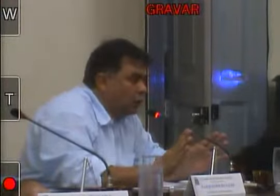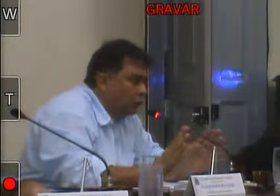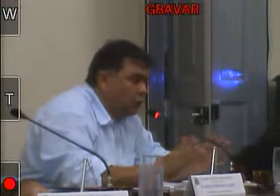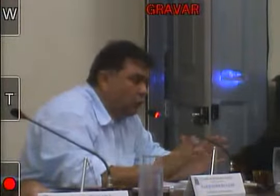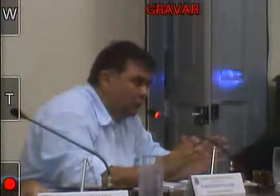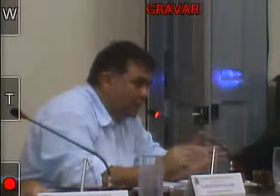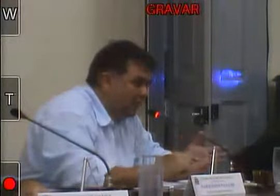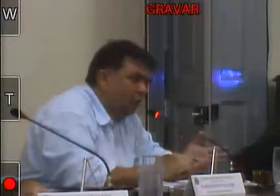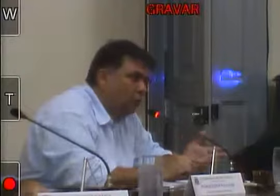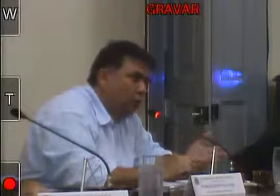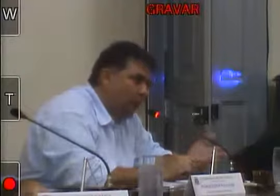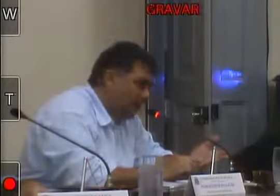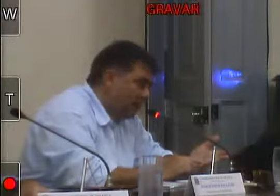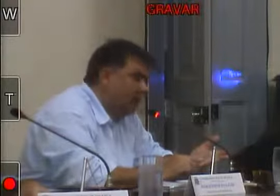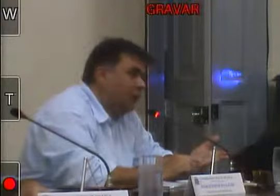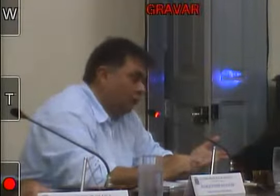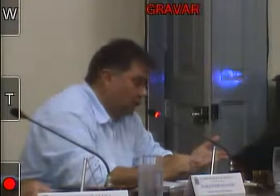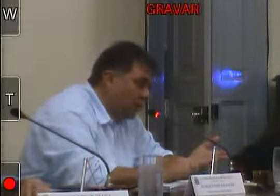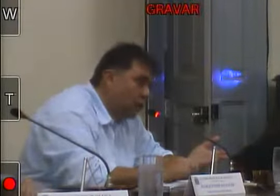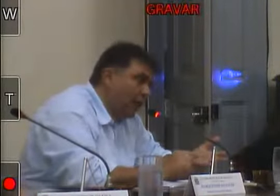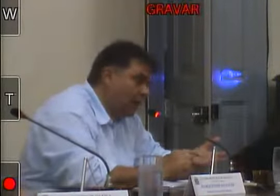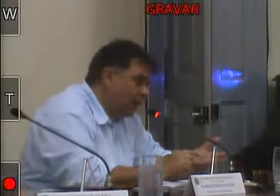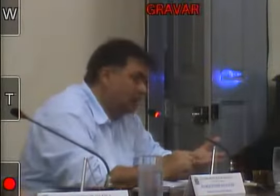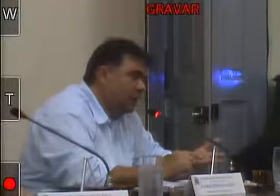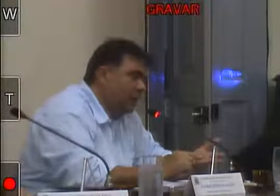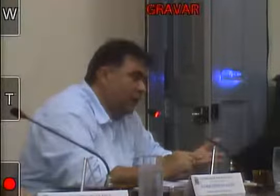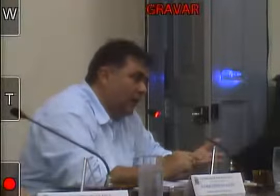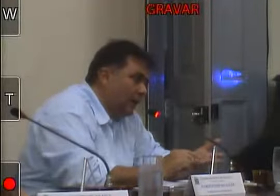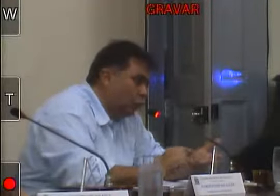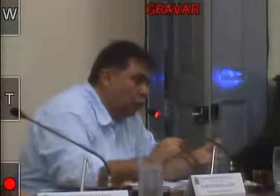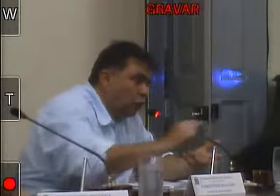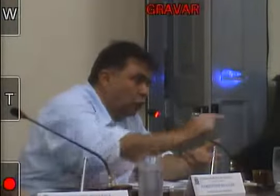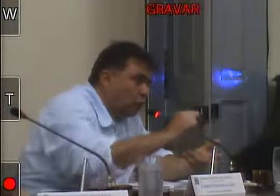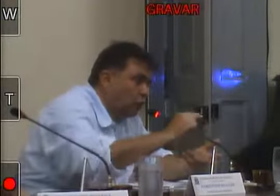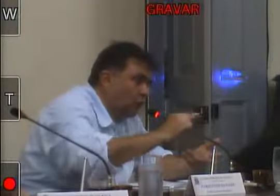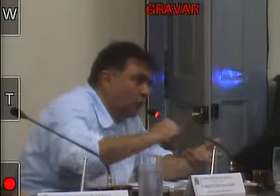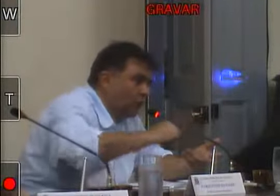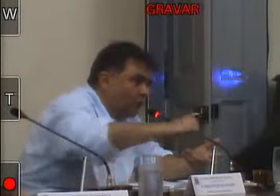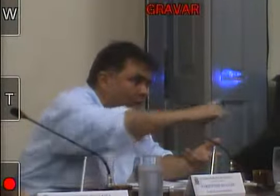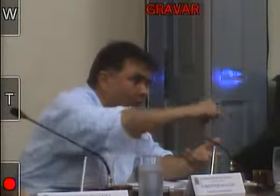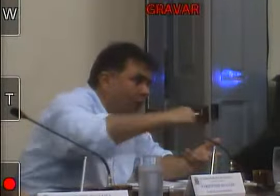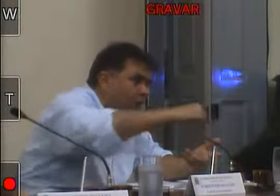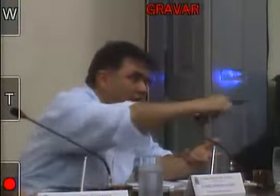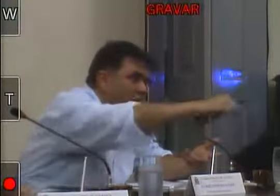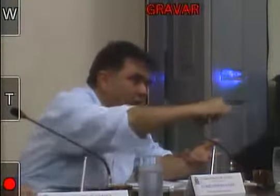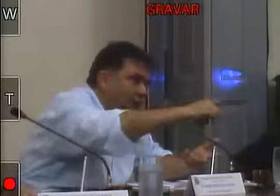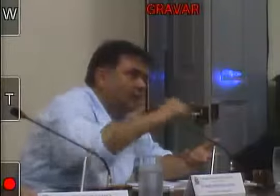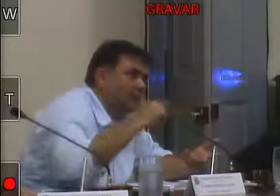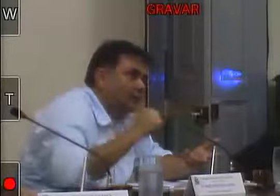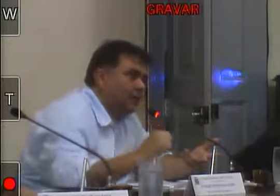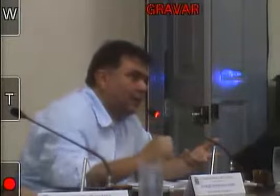de julho do ano passado, contemplava loteamento Guaranis, todos os condomínios na margem da